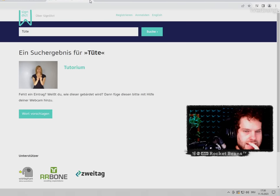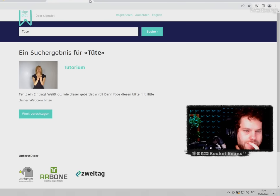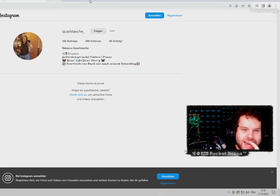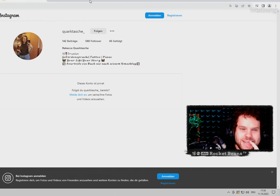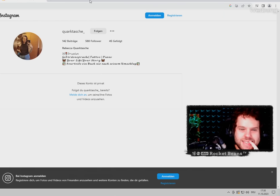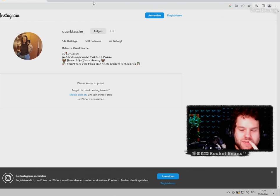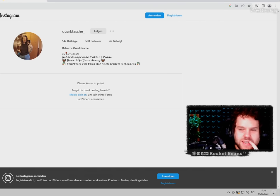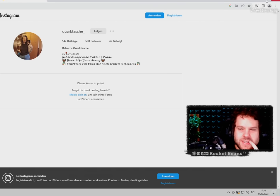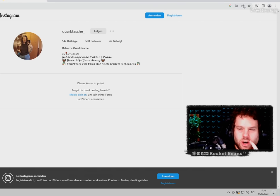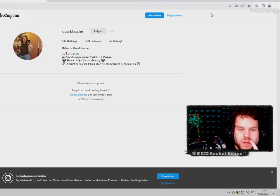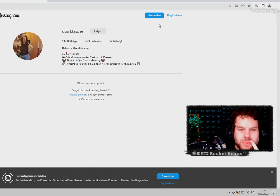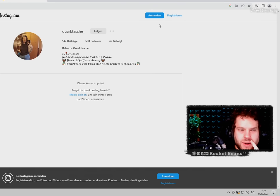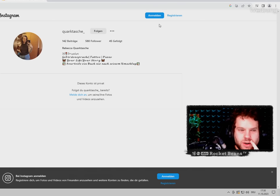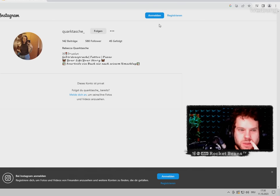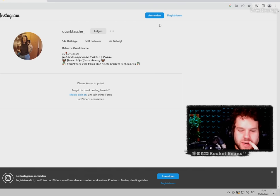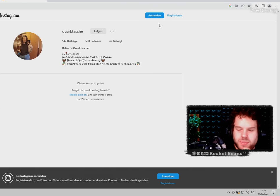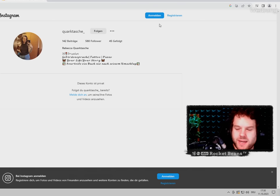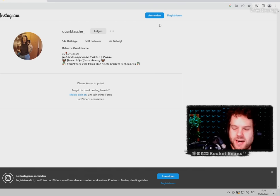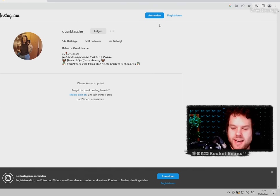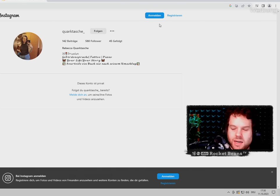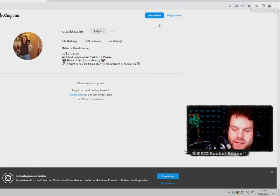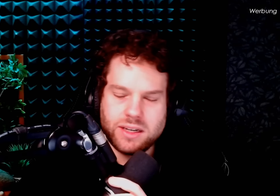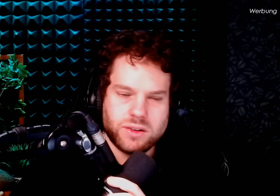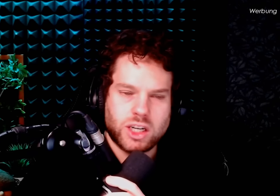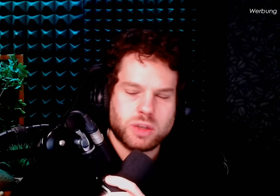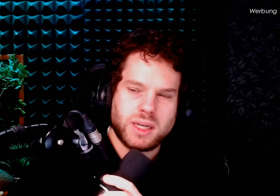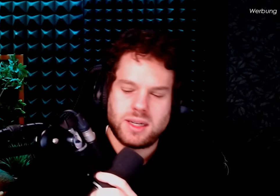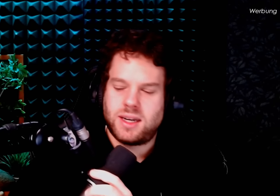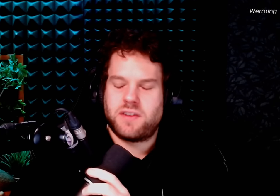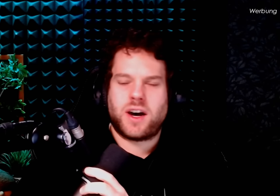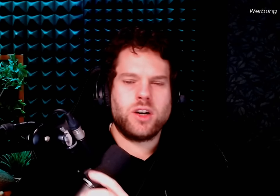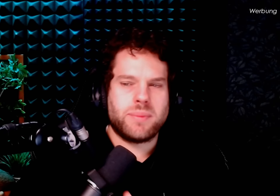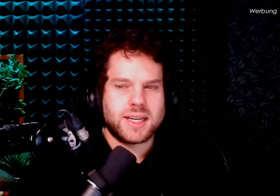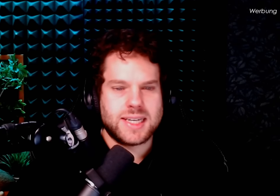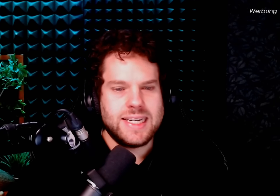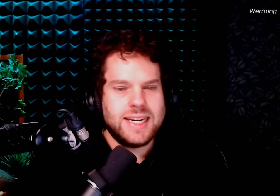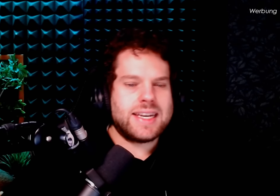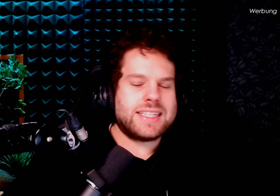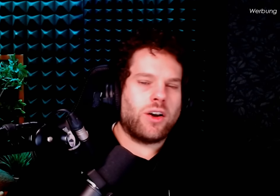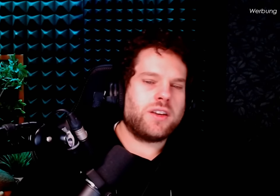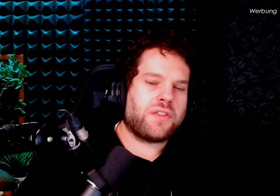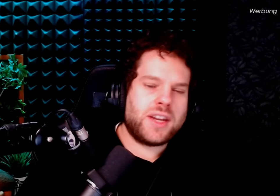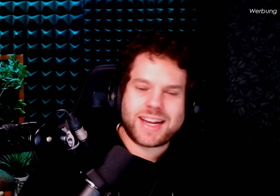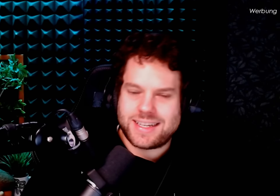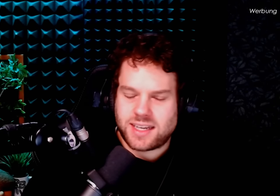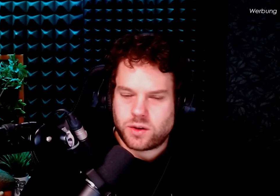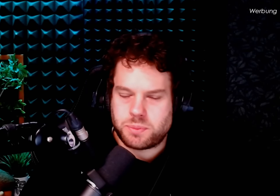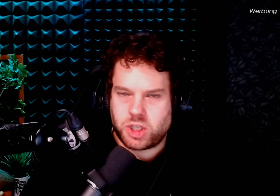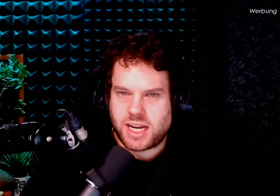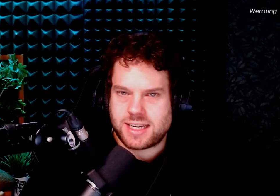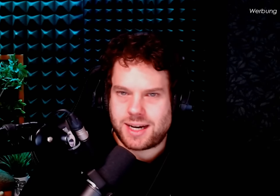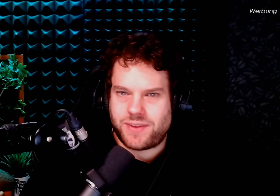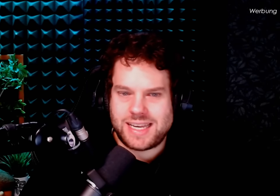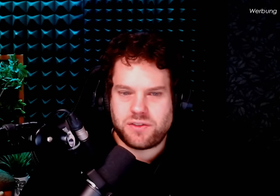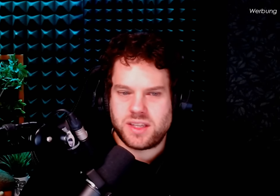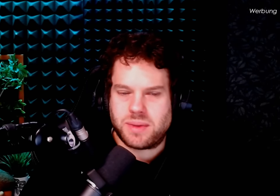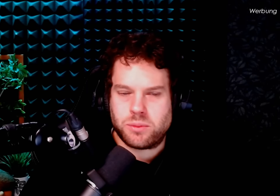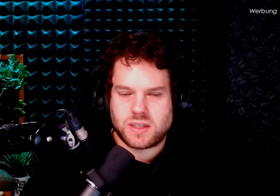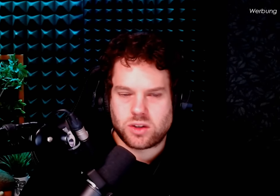Aber eigentlich, ich weiß nicht, ob jemand bei euch bei einer Bäckerei arbeitet und da schon mal Erfahrung gemacht hat, dass Leute von der Kasse aus bestellt haben, weil ich finde, man muss das